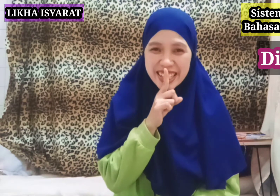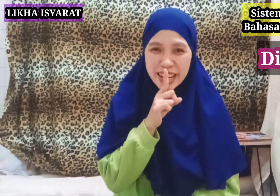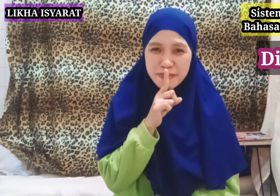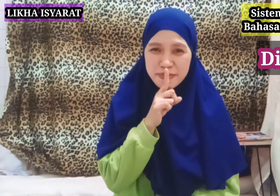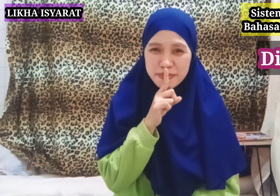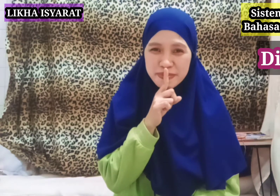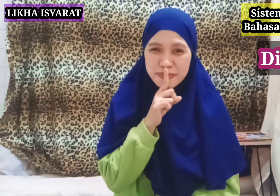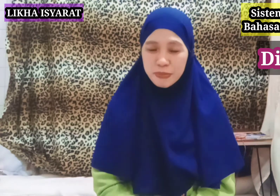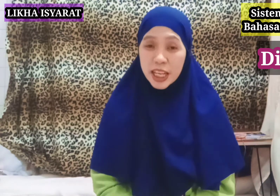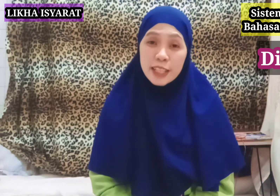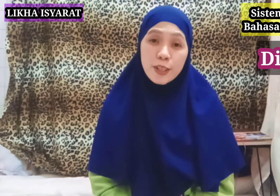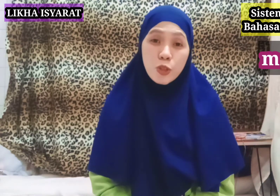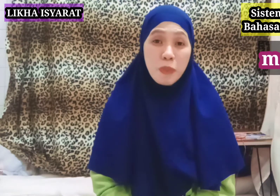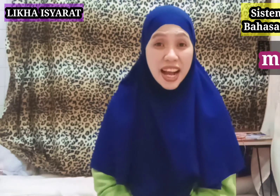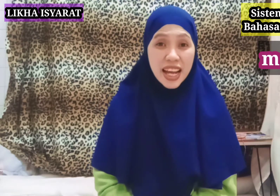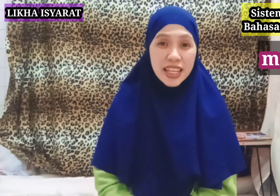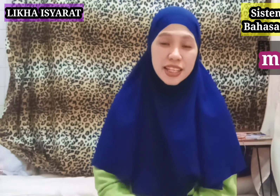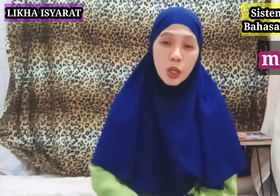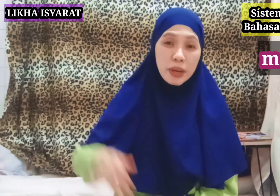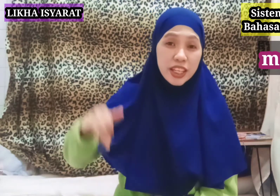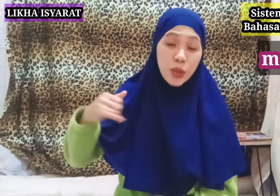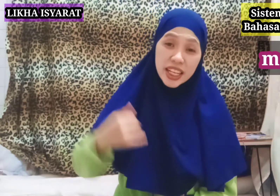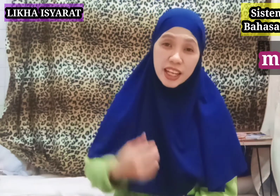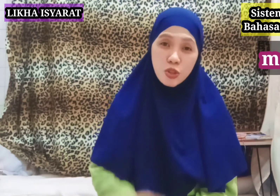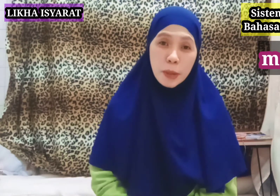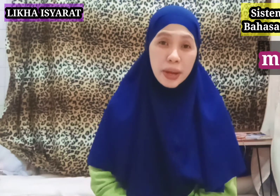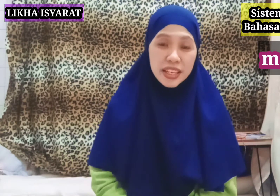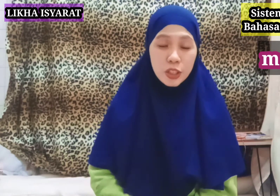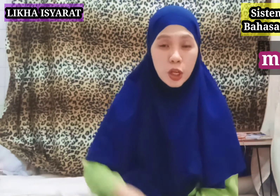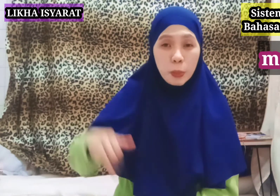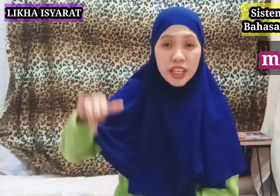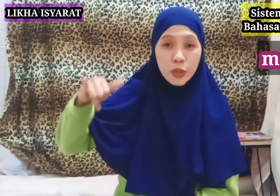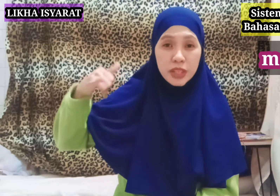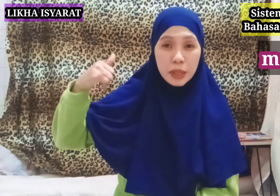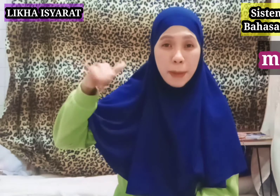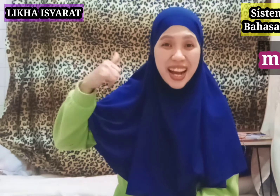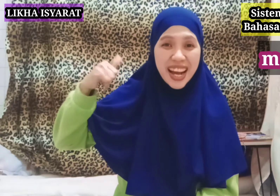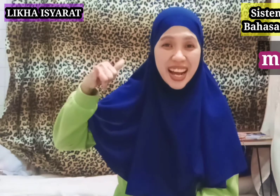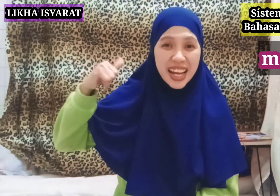Diam. Terus main. Kalau main itu anak kan suka main gitu. Kalau main itu begini, main.